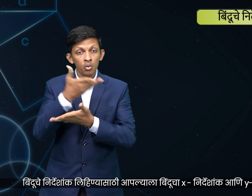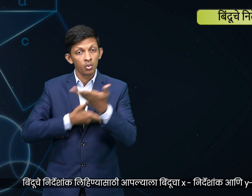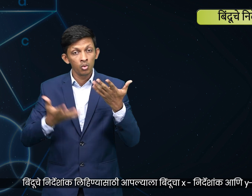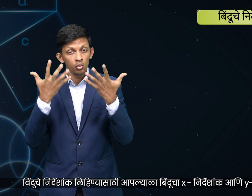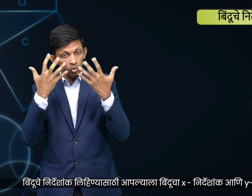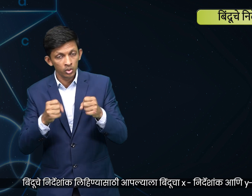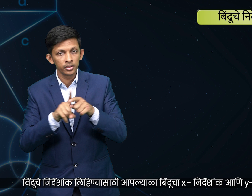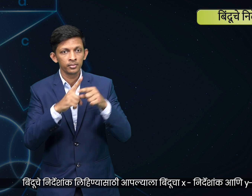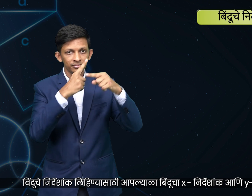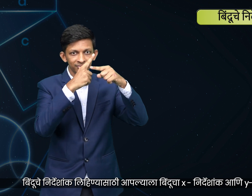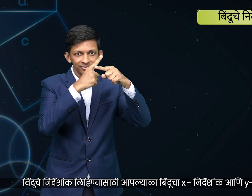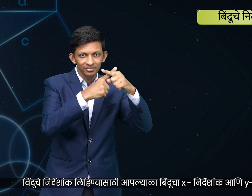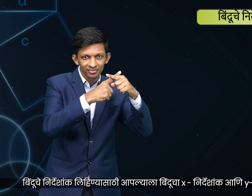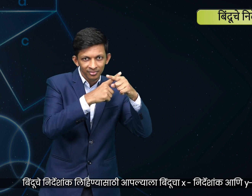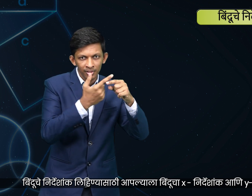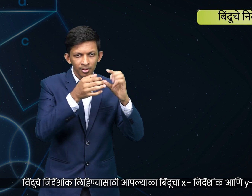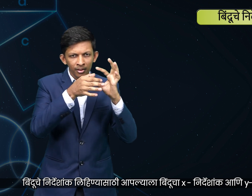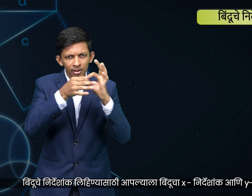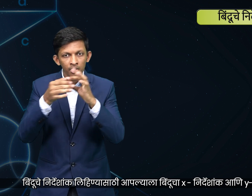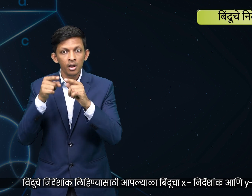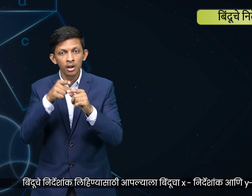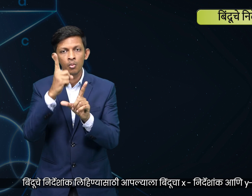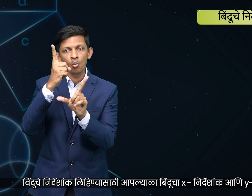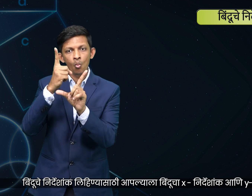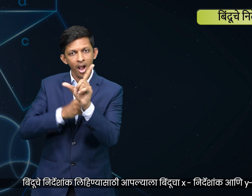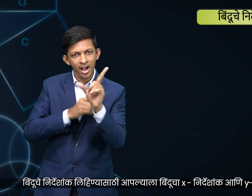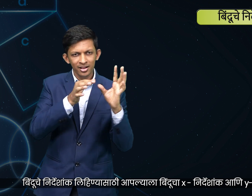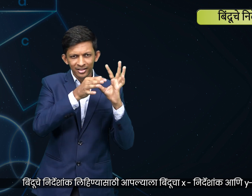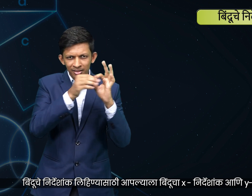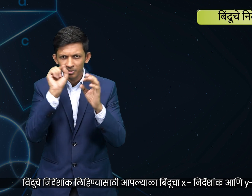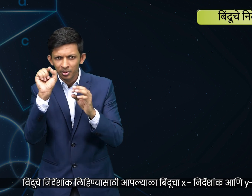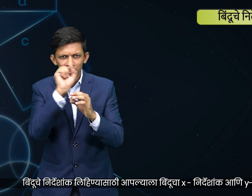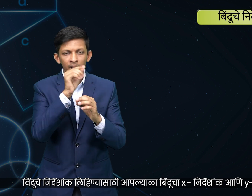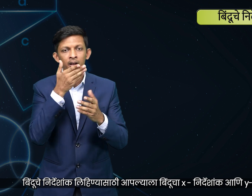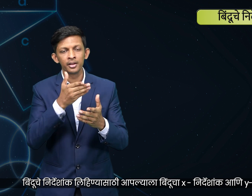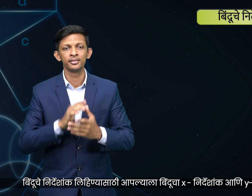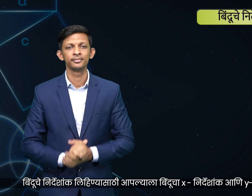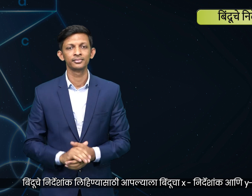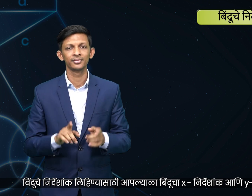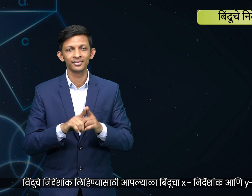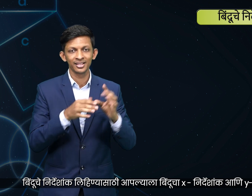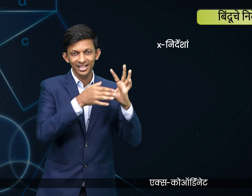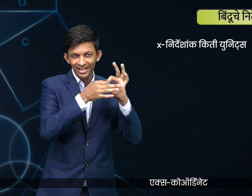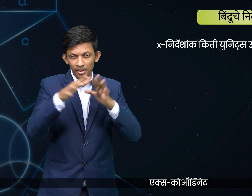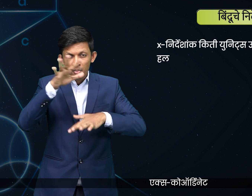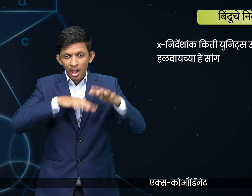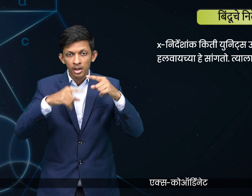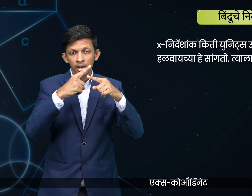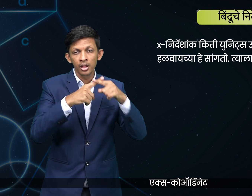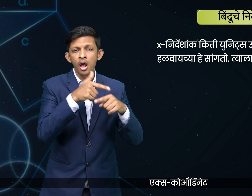लिहिण्यासाठी आपल्याला बिंदूचा एक्स निर्देशांक आणि वाय निर्देशांक आवश्यक आहे. एक्स कोऑर्डिनेट